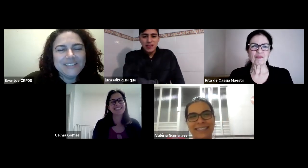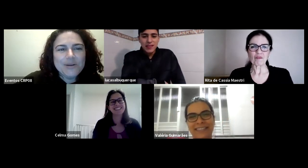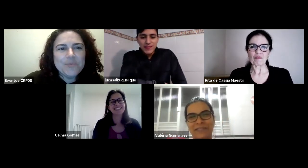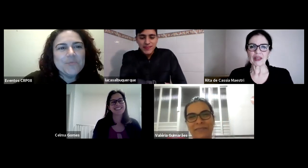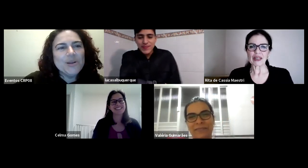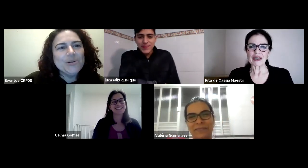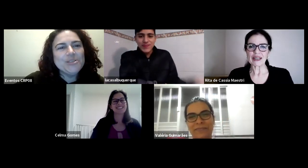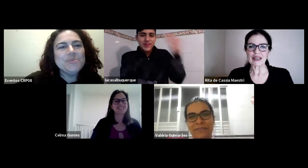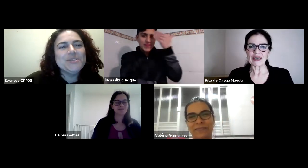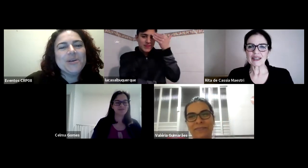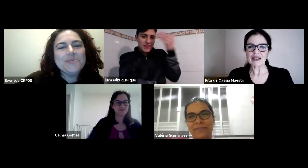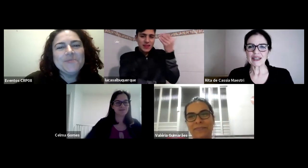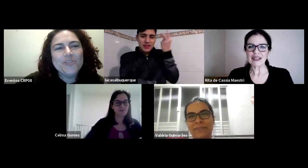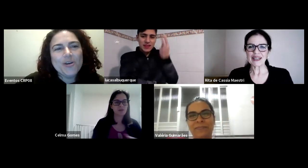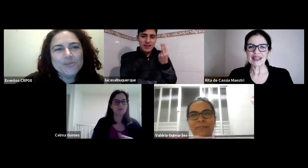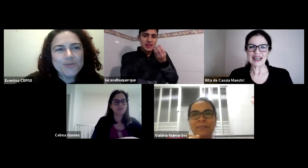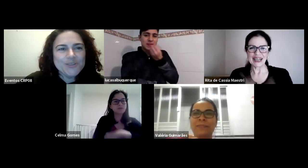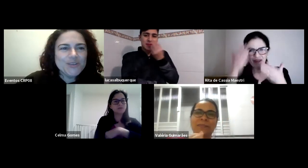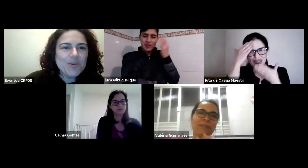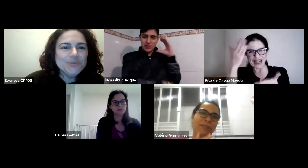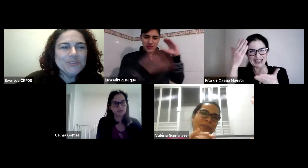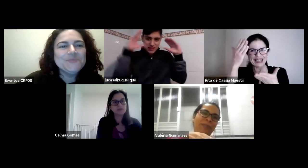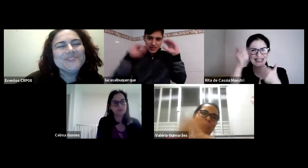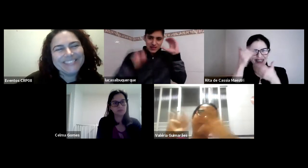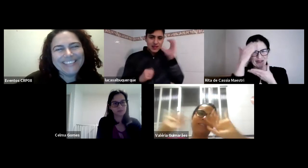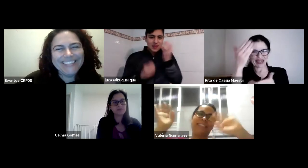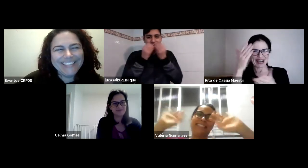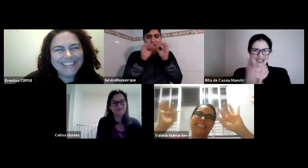Obrigada, então. Boa noite, pessoal. Foi ótimo o nosso encontro.